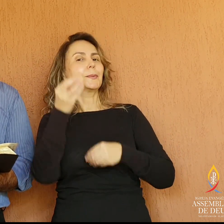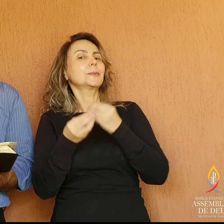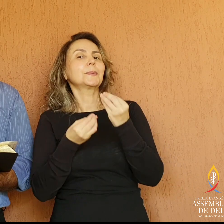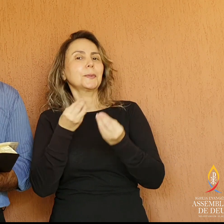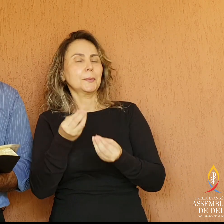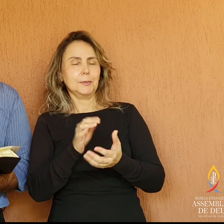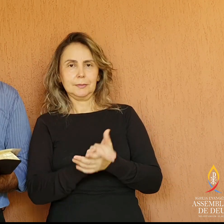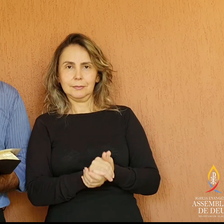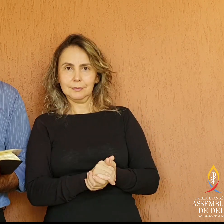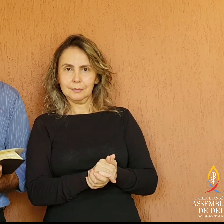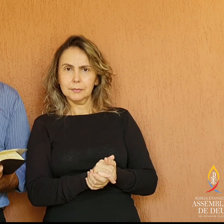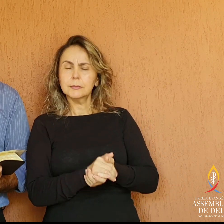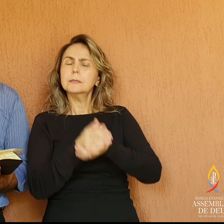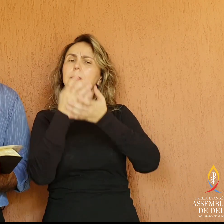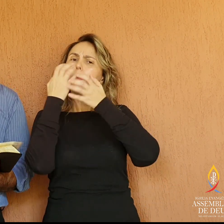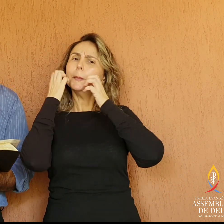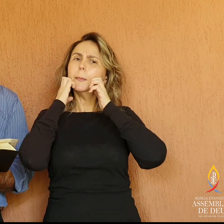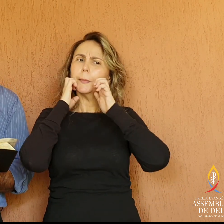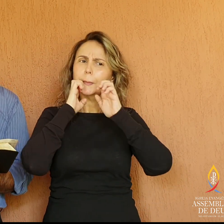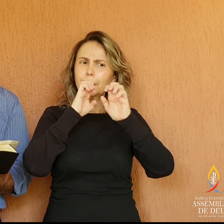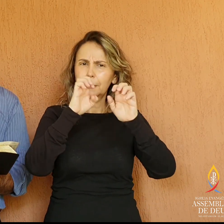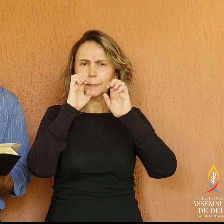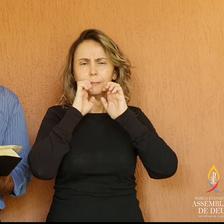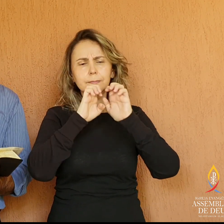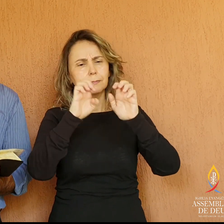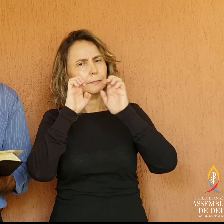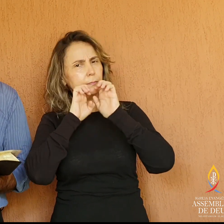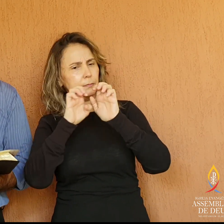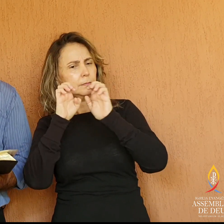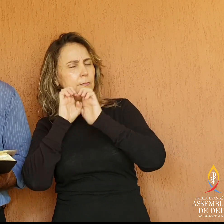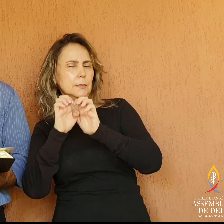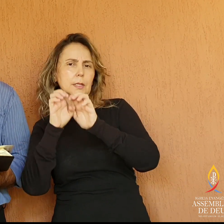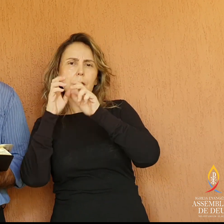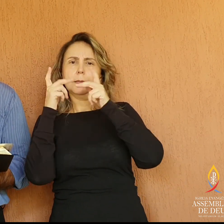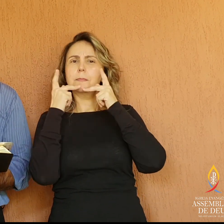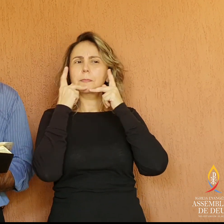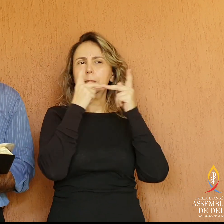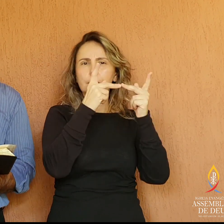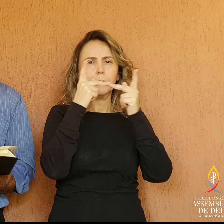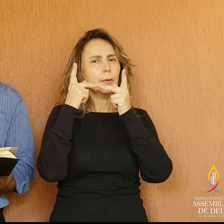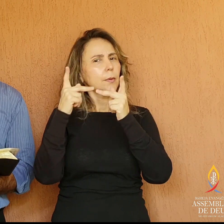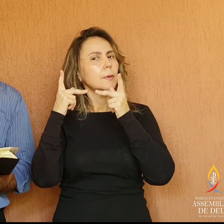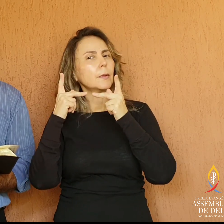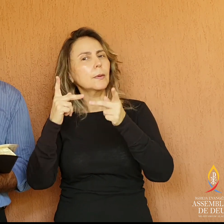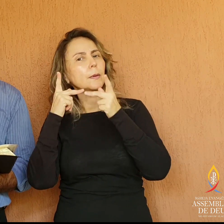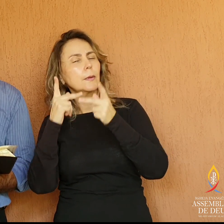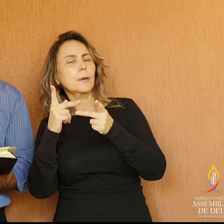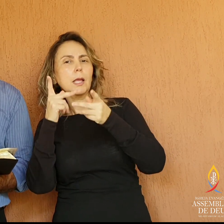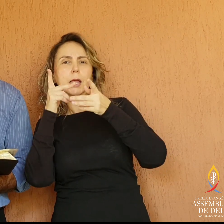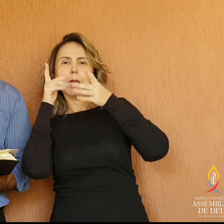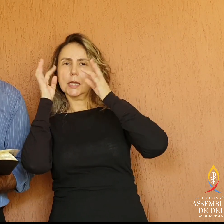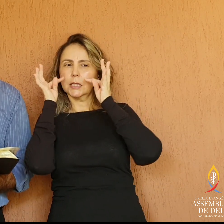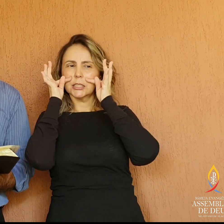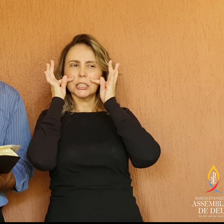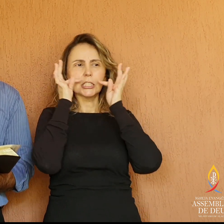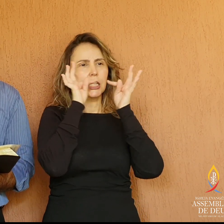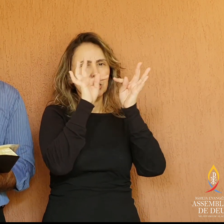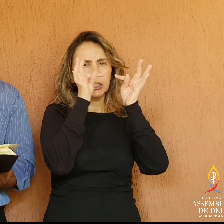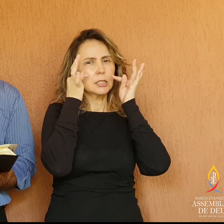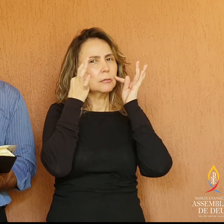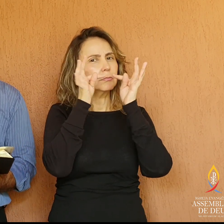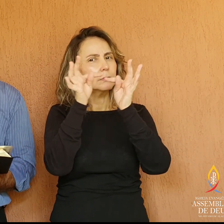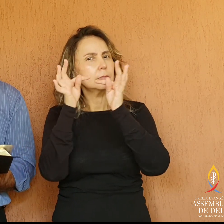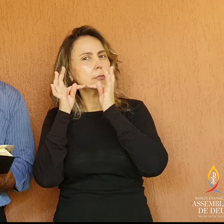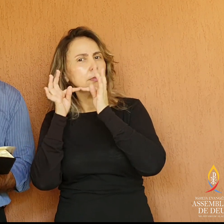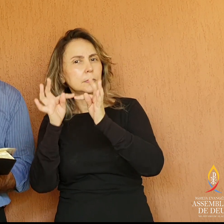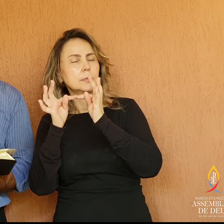Ora, pregando a palavra, proclamando, testemunhando da nossa própria vida, a